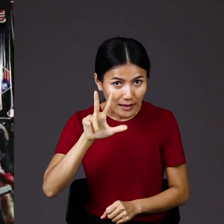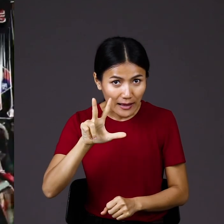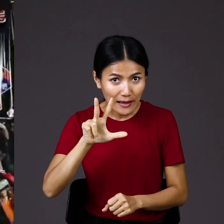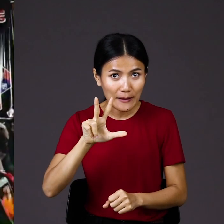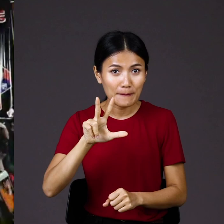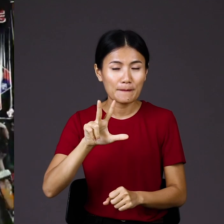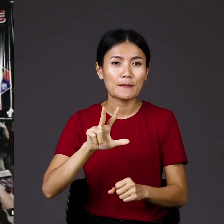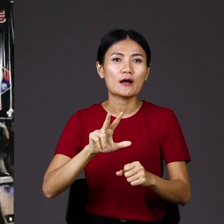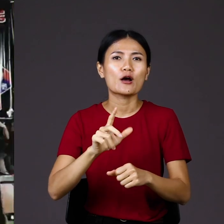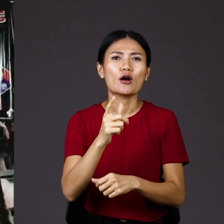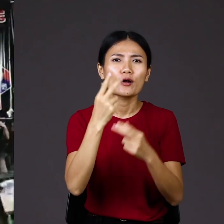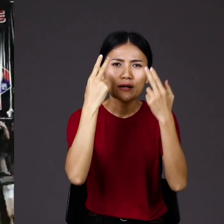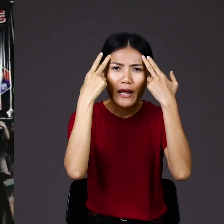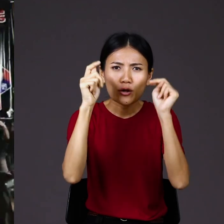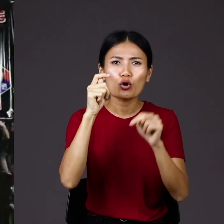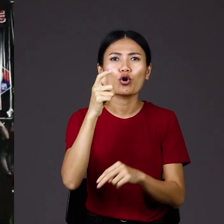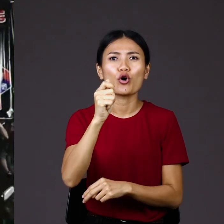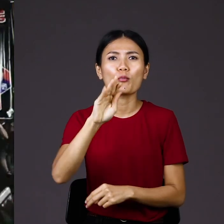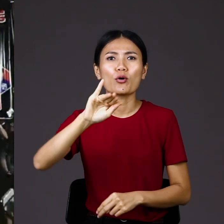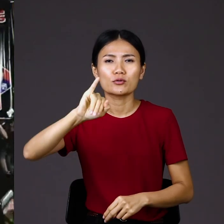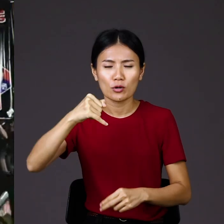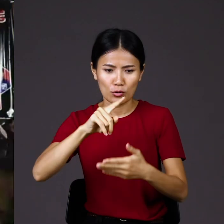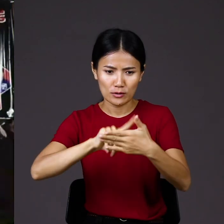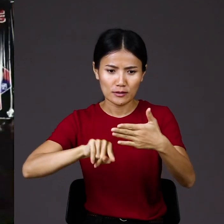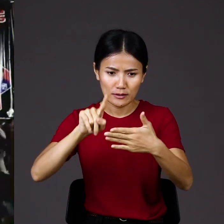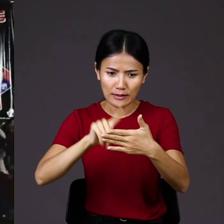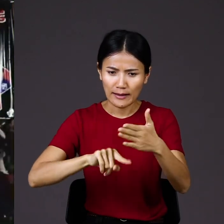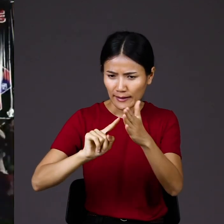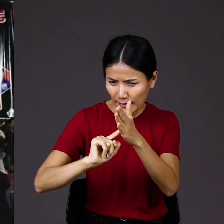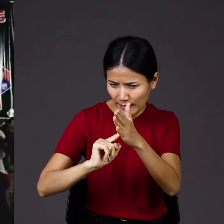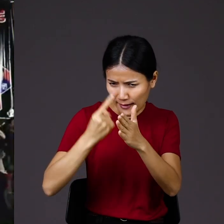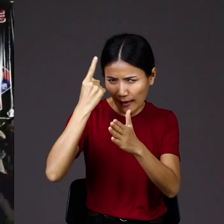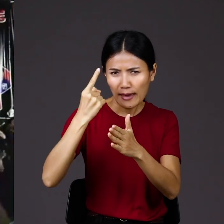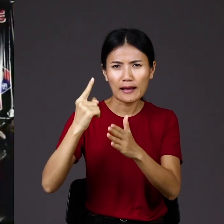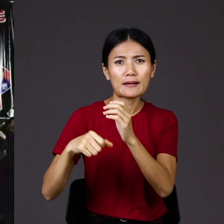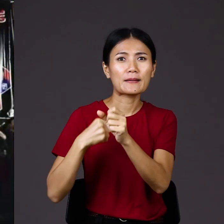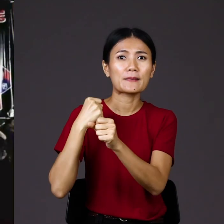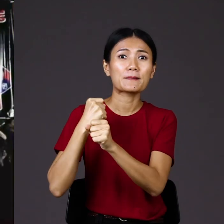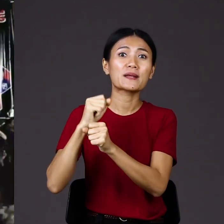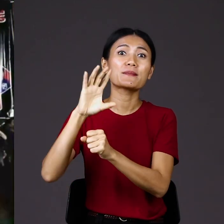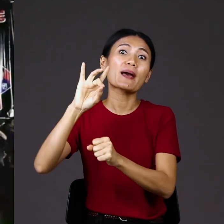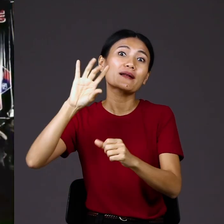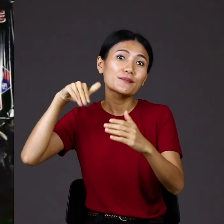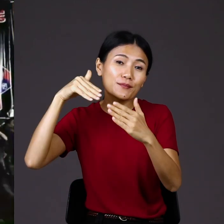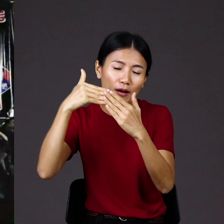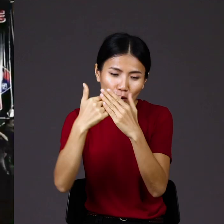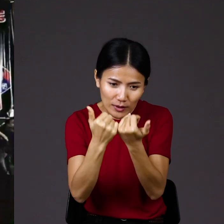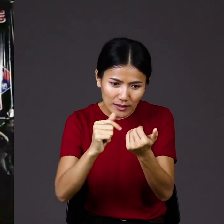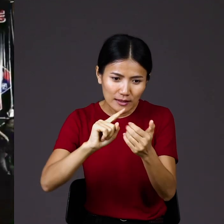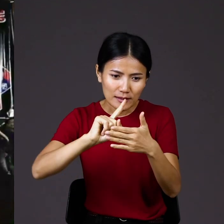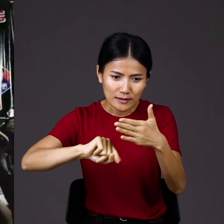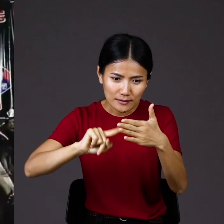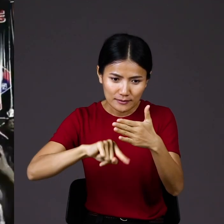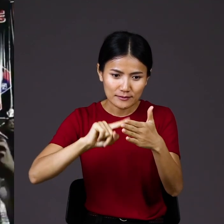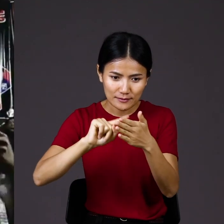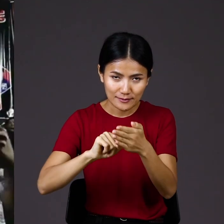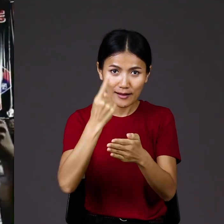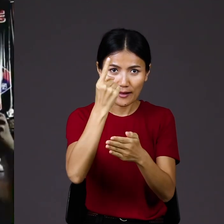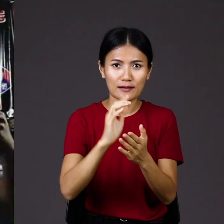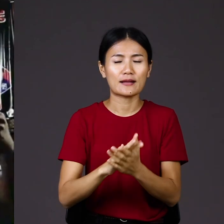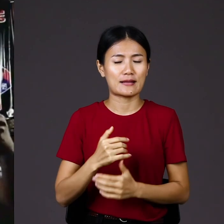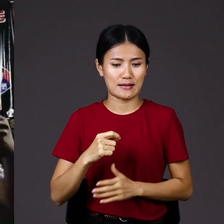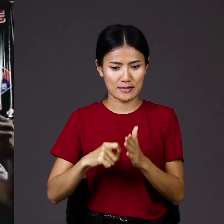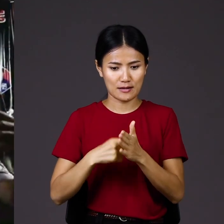ถิ่นครั้งแรกในรอบ8ปีกว่าของจังหวัดนนทบุรีพ่อแม่พี่น้อง